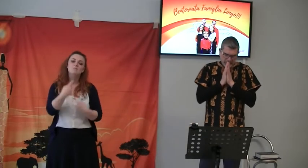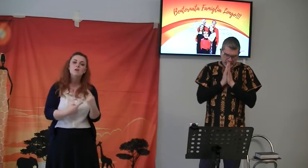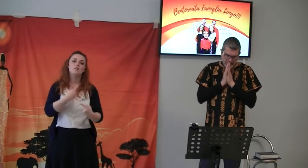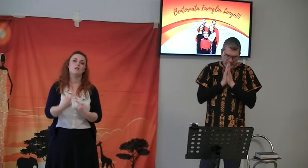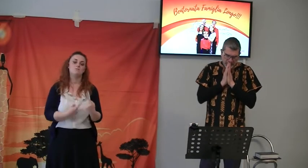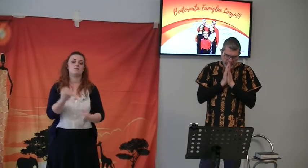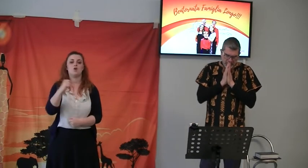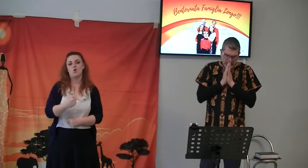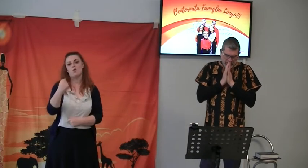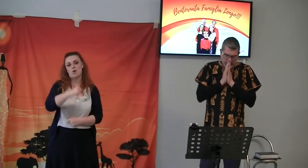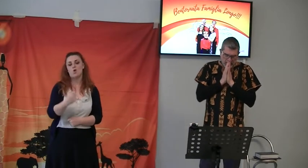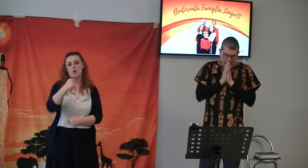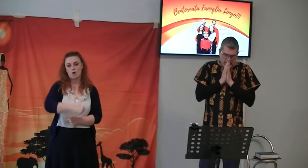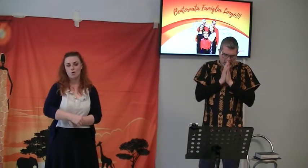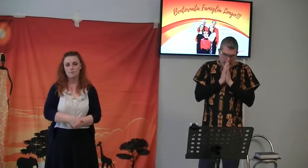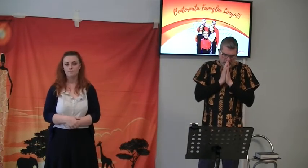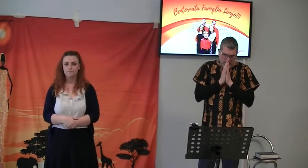ci lamentiamo sempre.